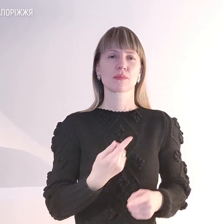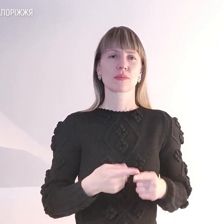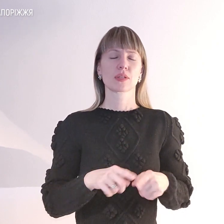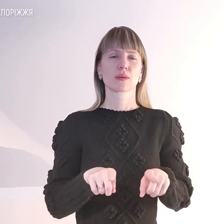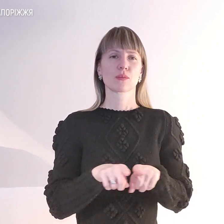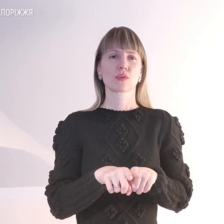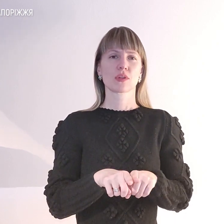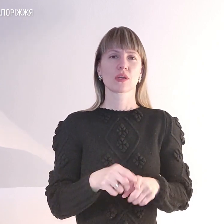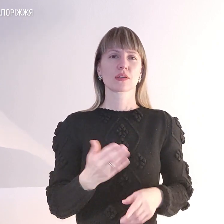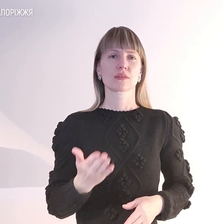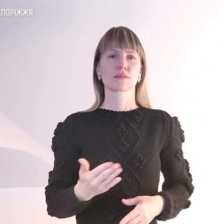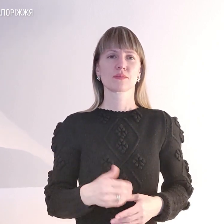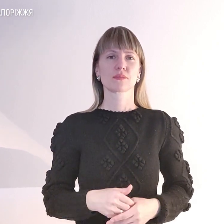от.